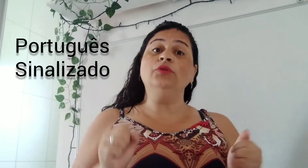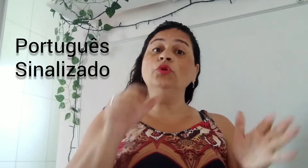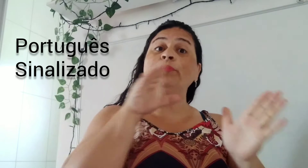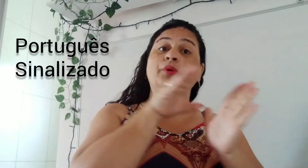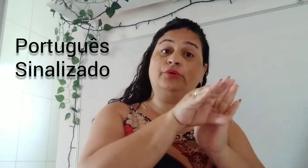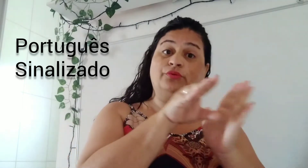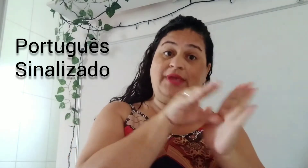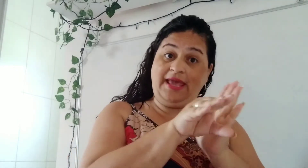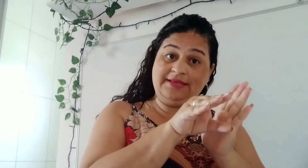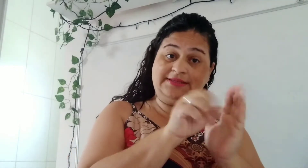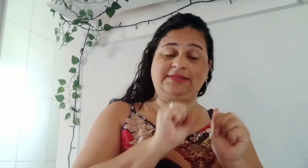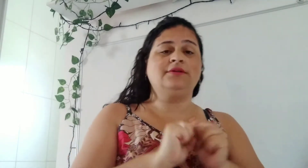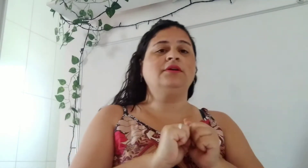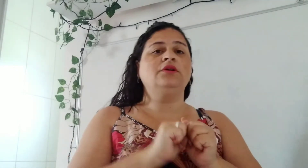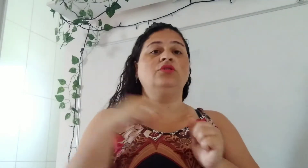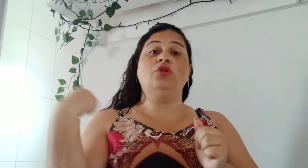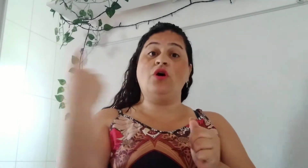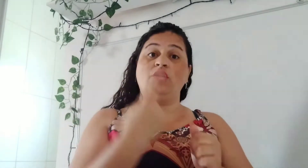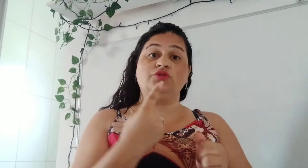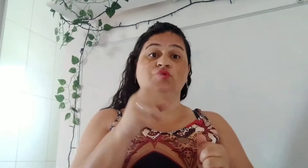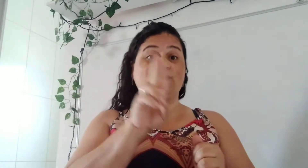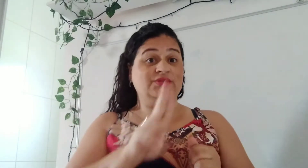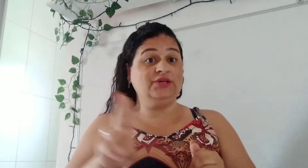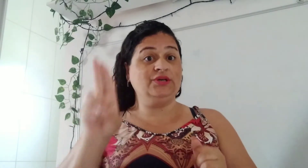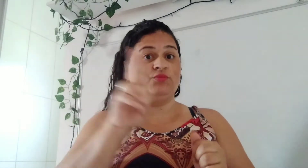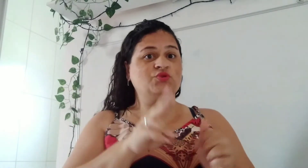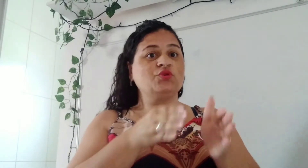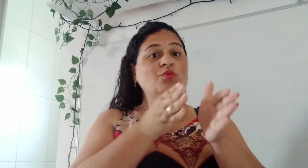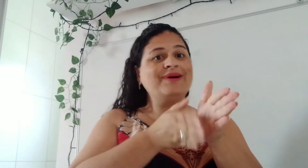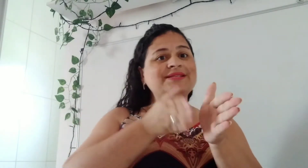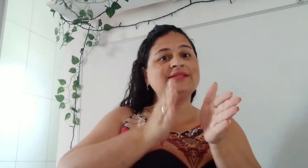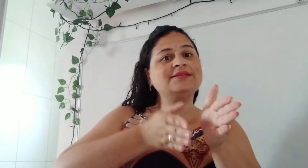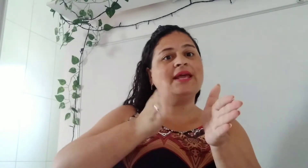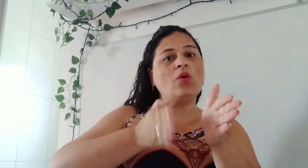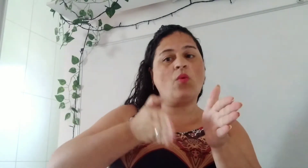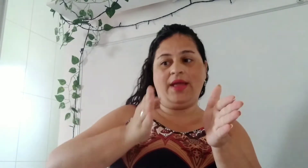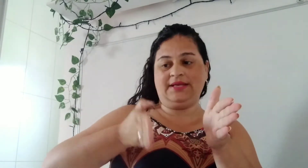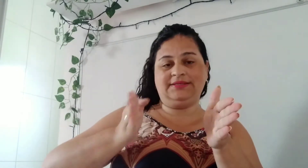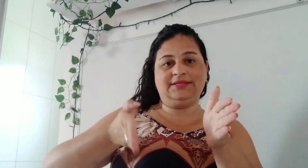No português, nós usamos uma sequência